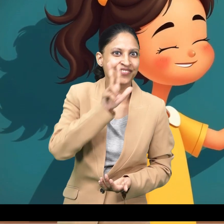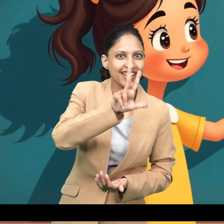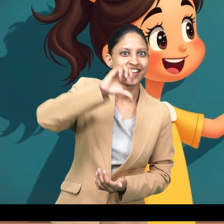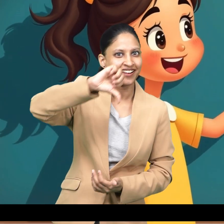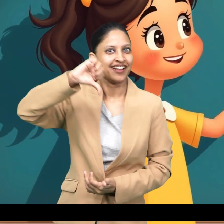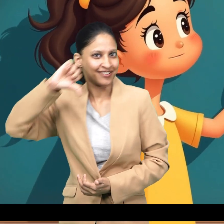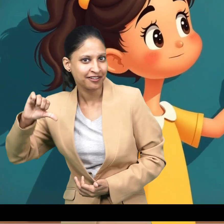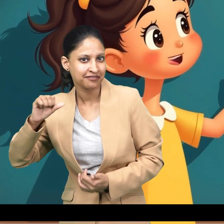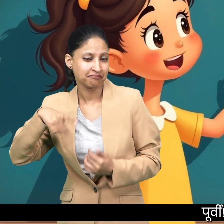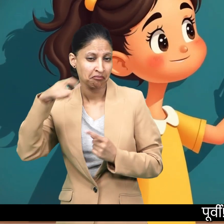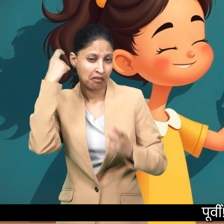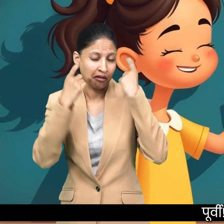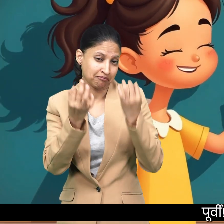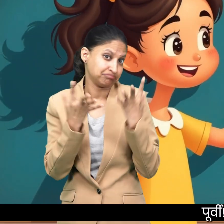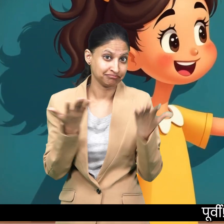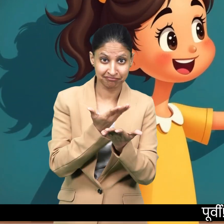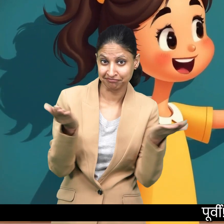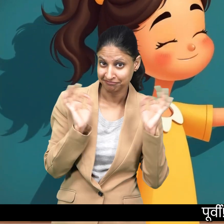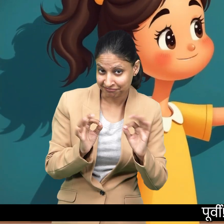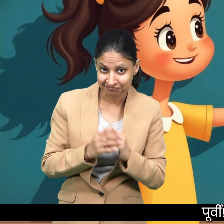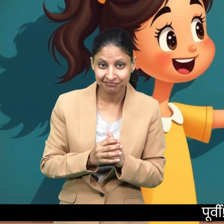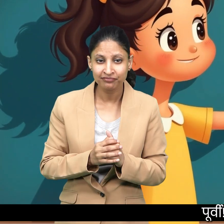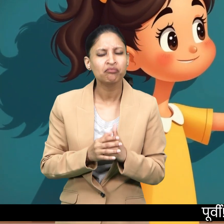899 पूर्वी उत्तम विचार.